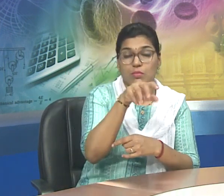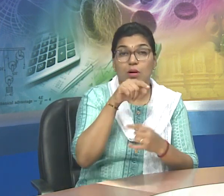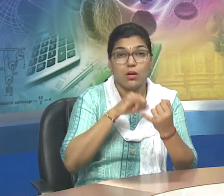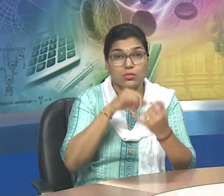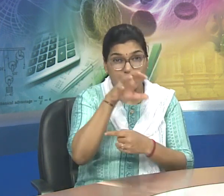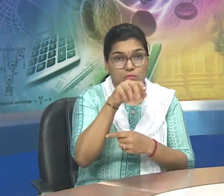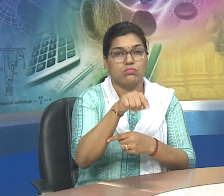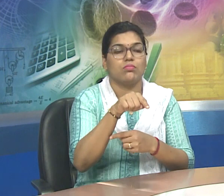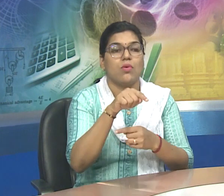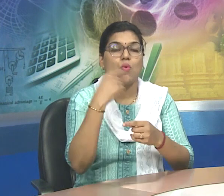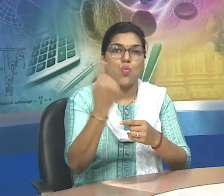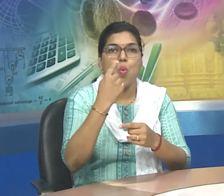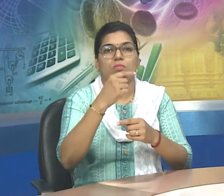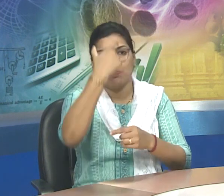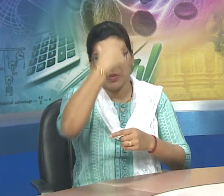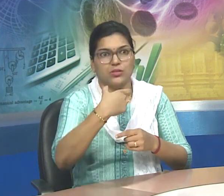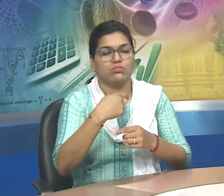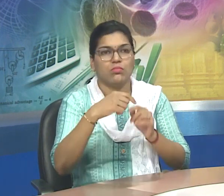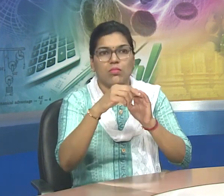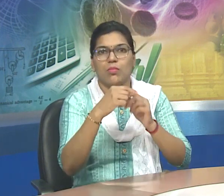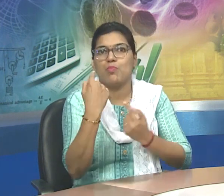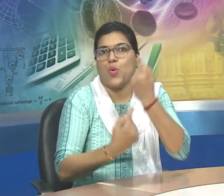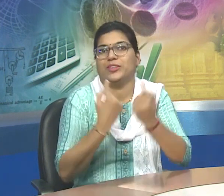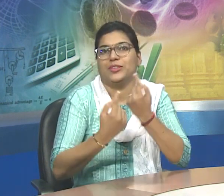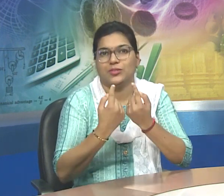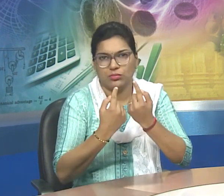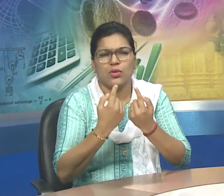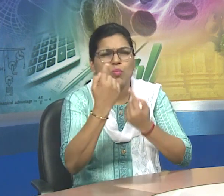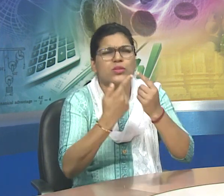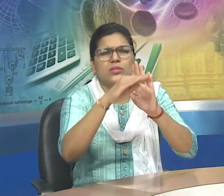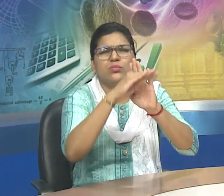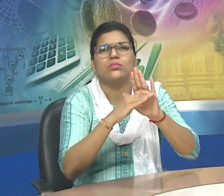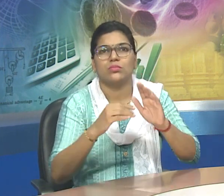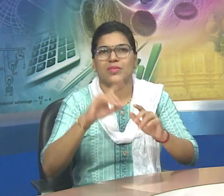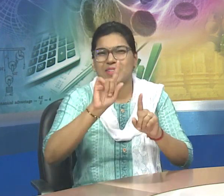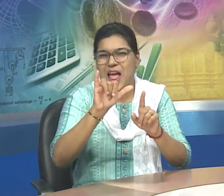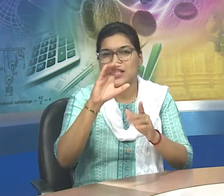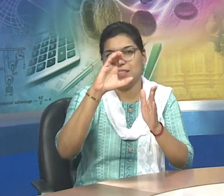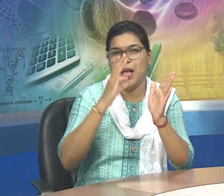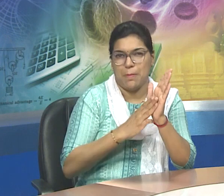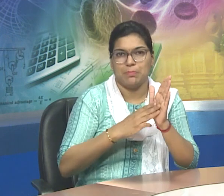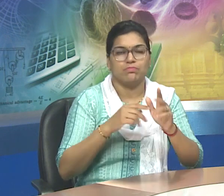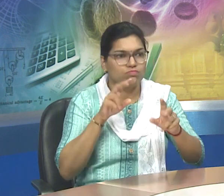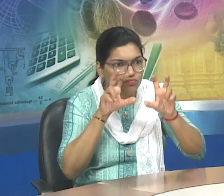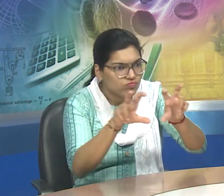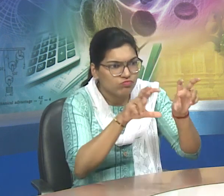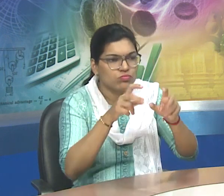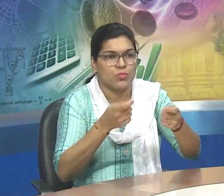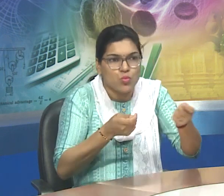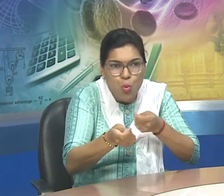राष्ट्र कब कहलाएगा? जब उसमें भिन्न भिन्न राज्य अपने हिसाब से सभी